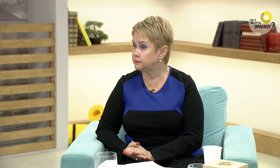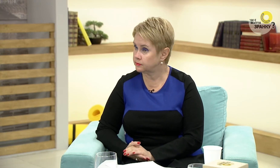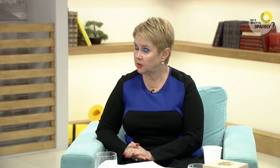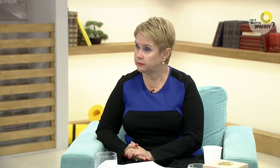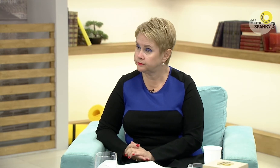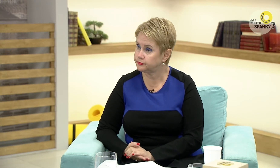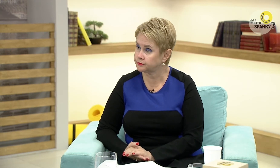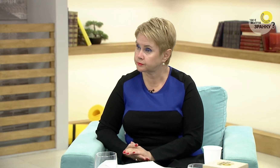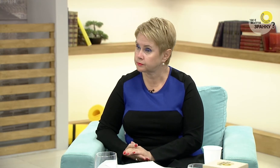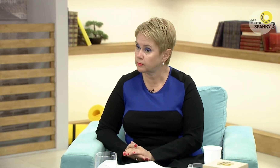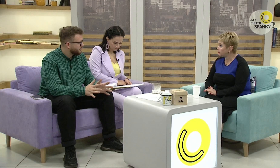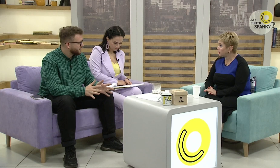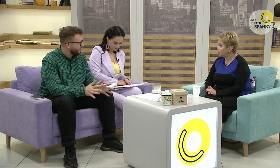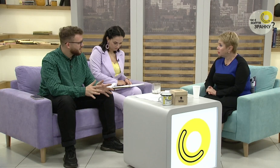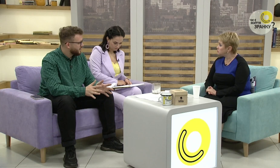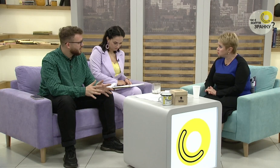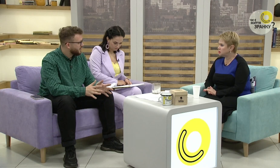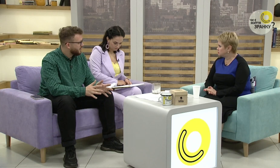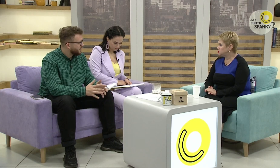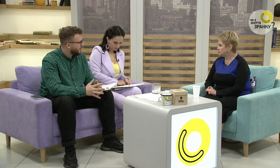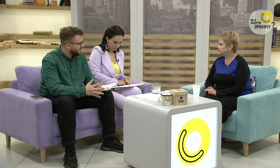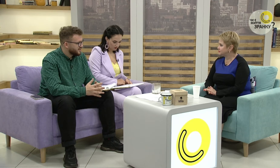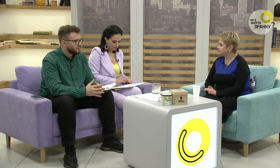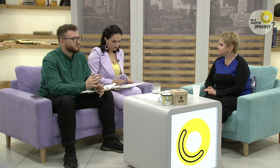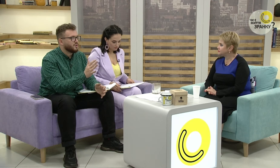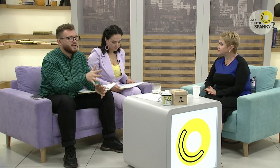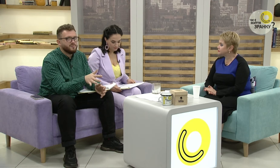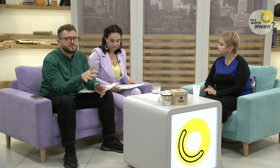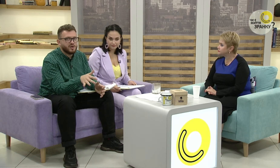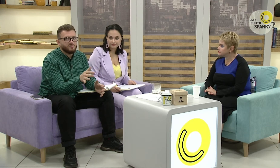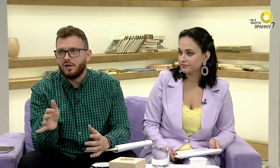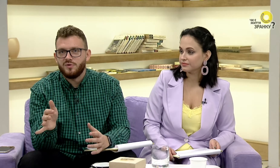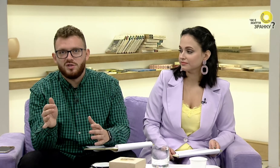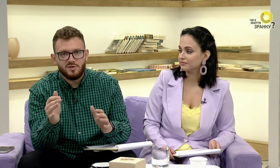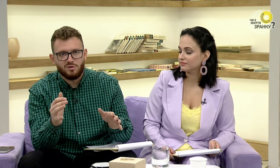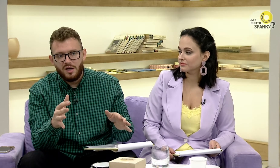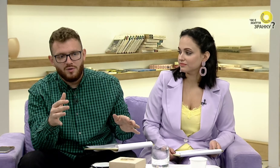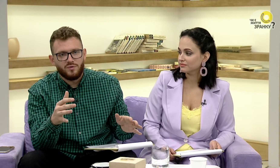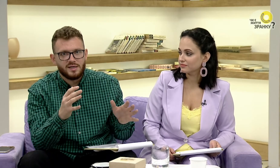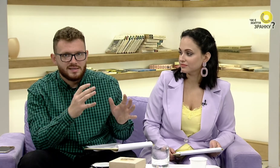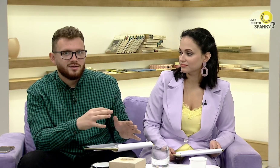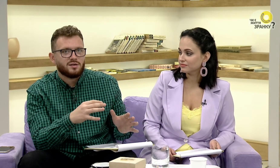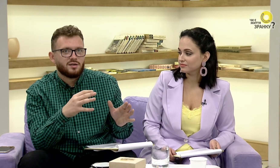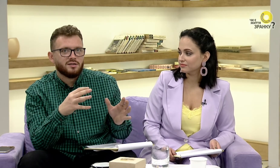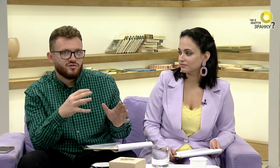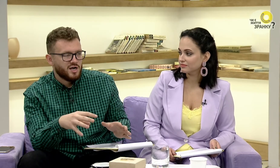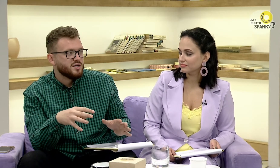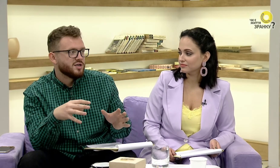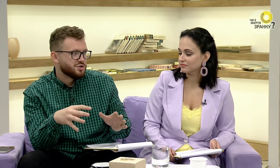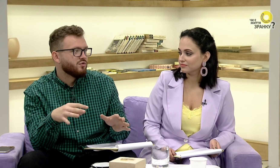ага. Да. Адреса, можливо, якась є? Ні, я забула. Адреси немає. Тобто в Київ, місто Київ, так і пишіть. Місто Київ, центр навчання жестової мови.